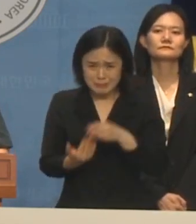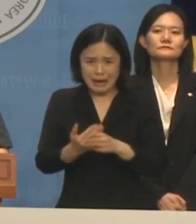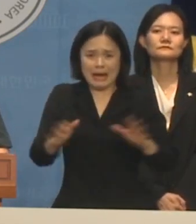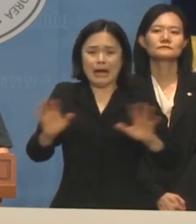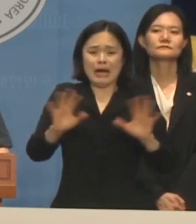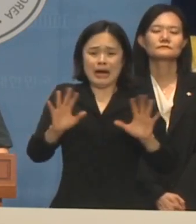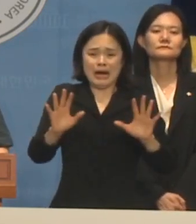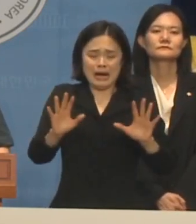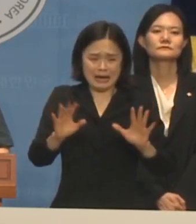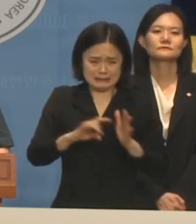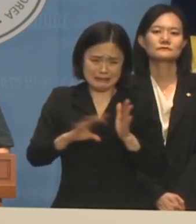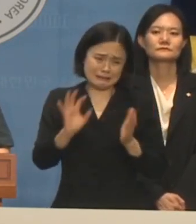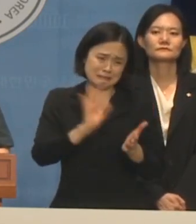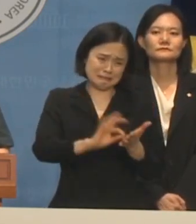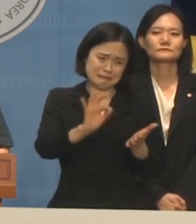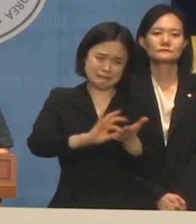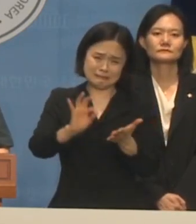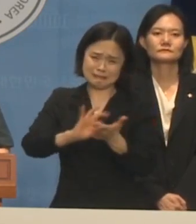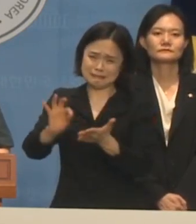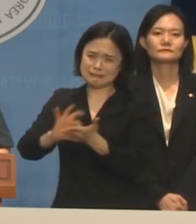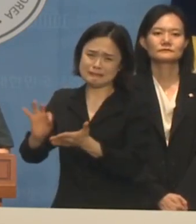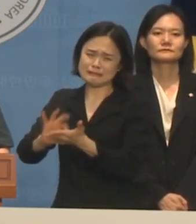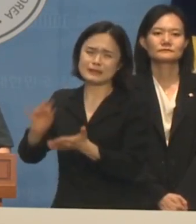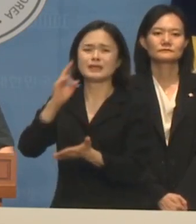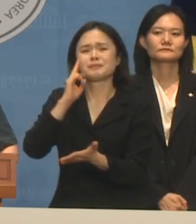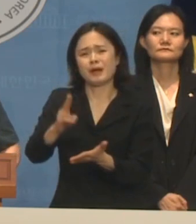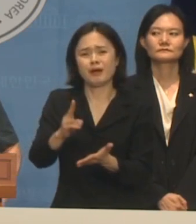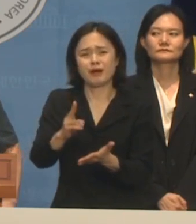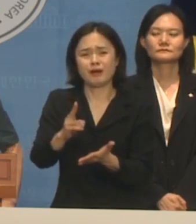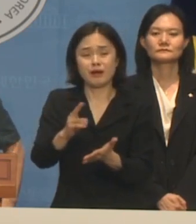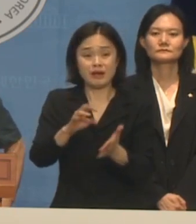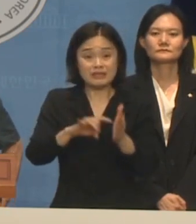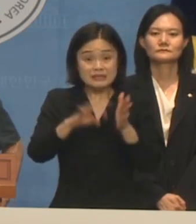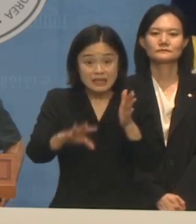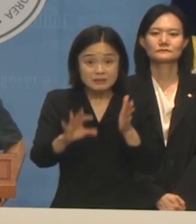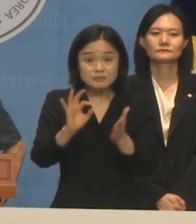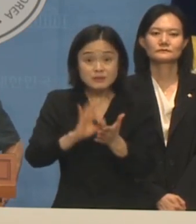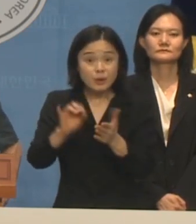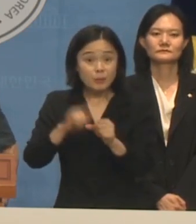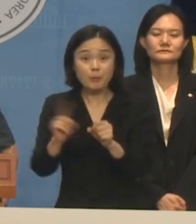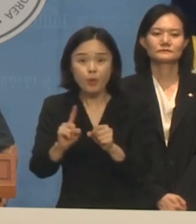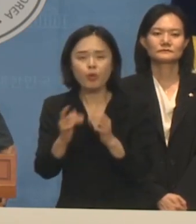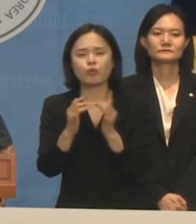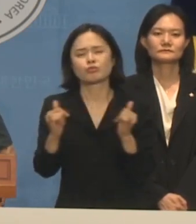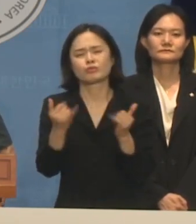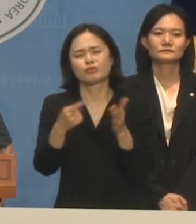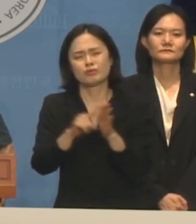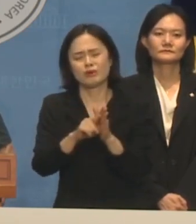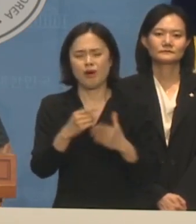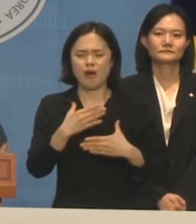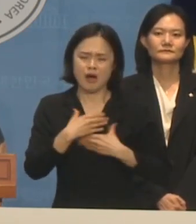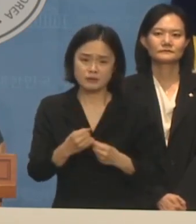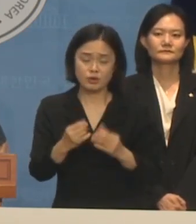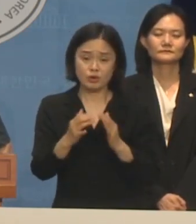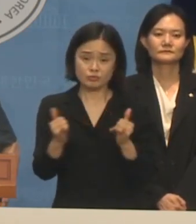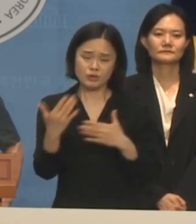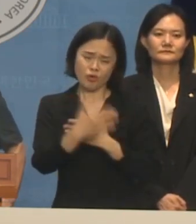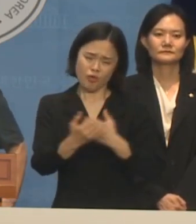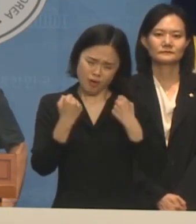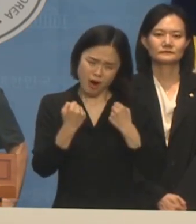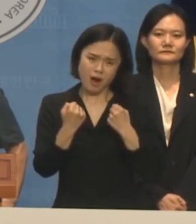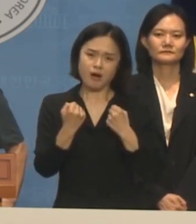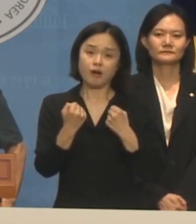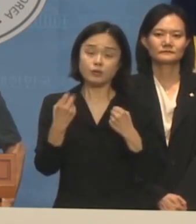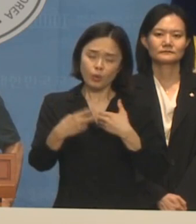국민의 혈세는 국민의 생명과 안전을 지키는 공공의료, 필수의료, 지역의료에 투자해야 합니다. 그리고 그